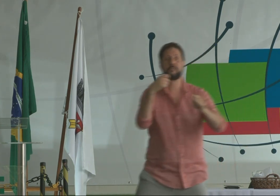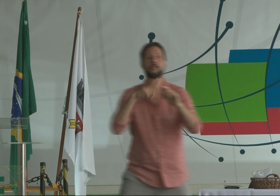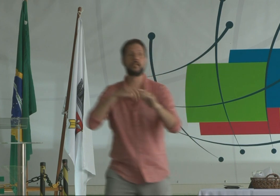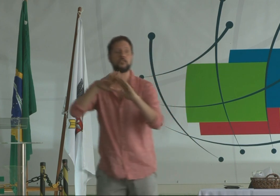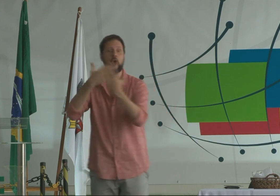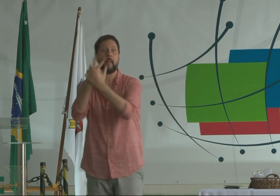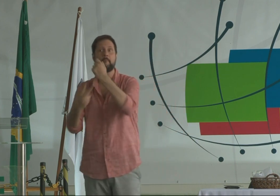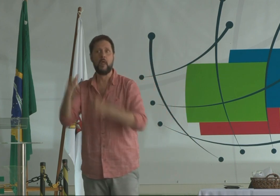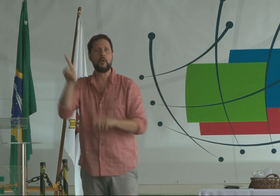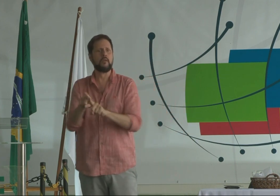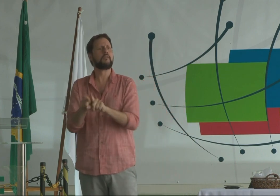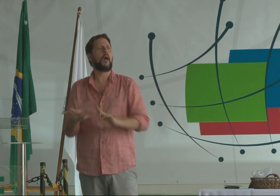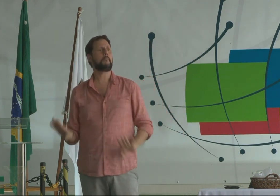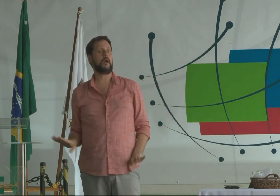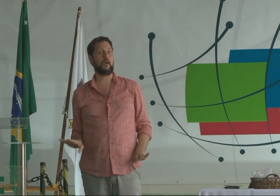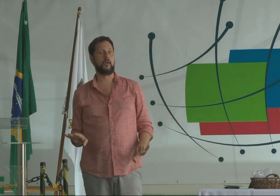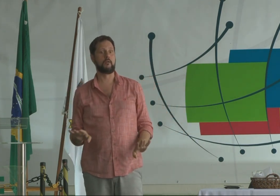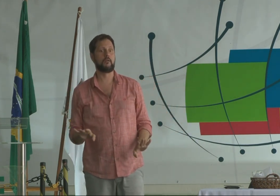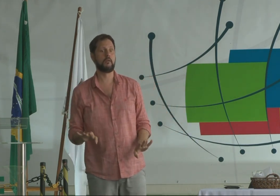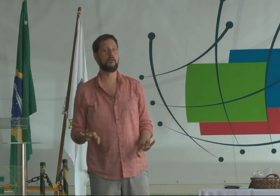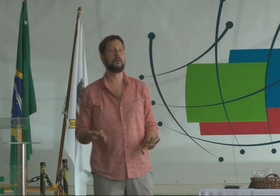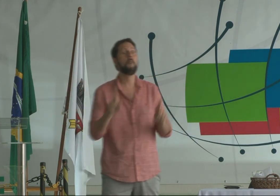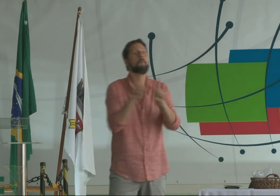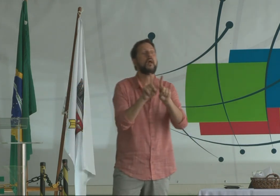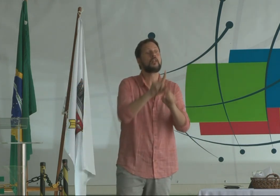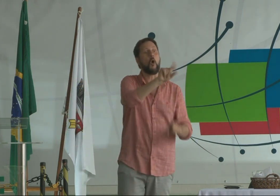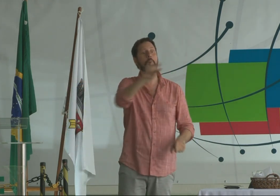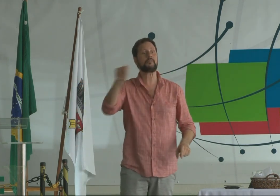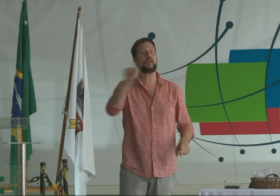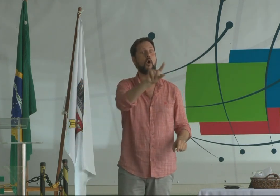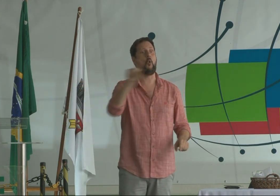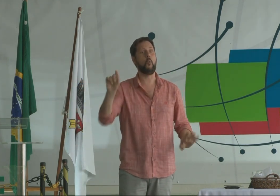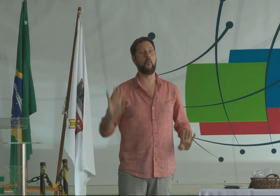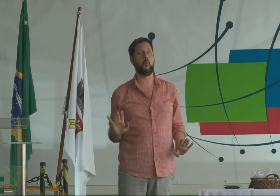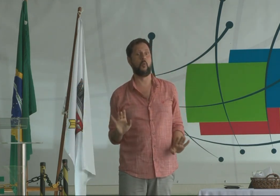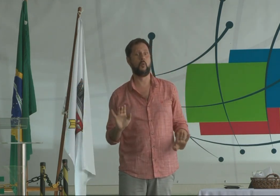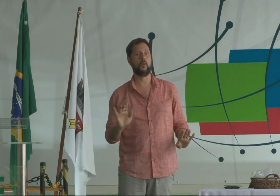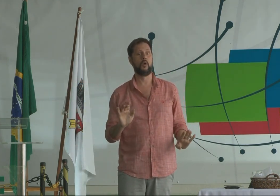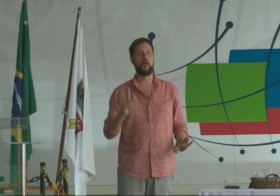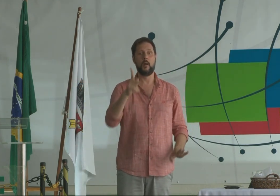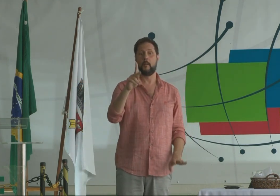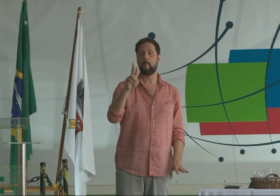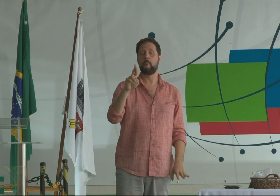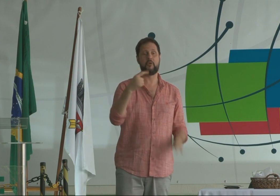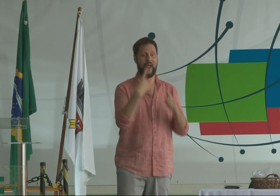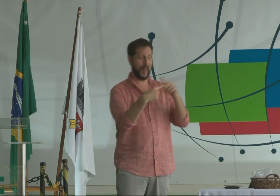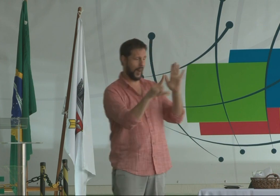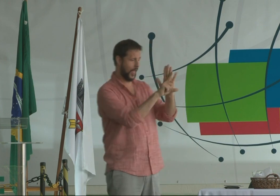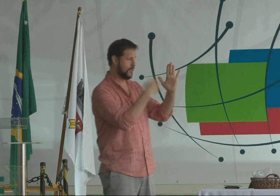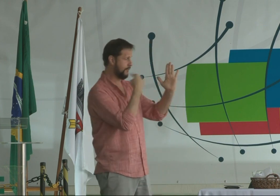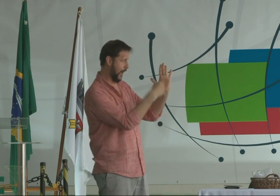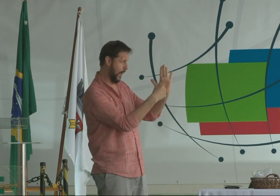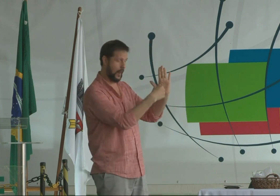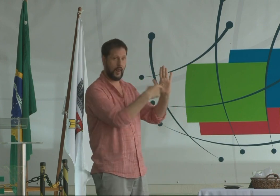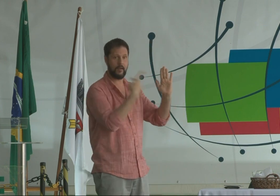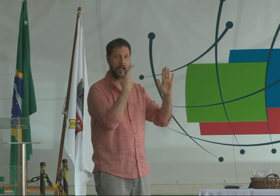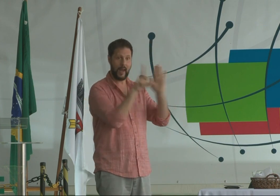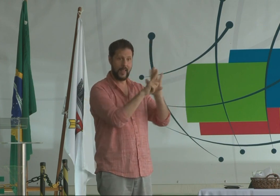arrumar isso. Porque existem escolas bilíngues também. Existem a escolha da OPF. Porque tem que opinar. A lei